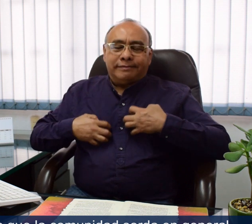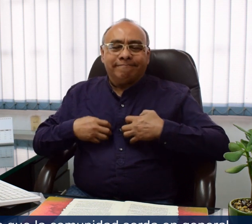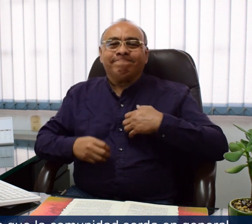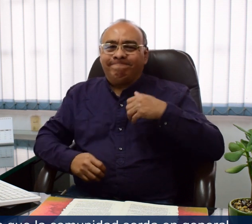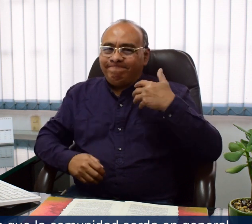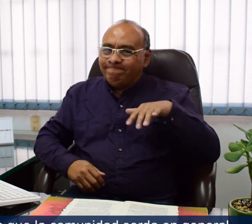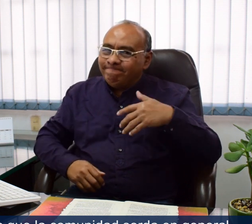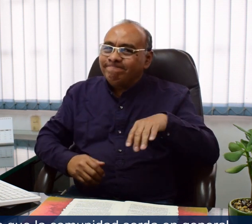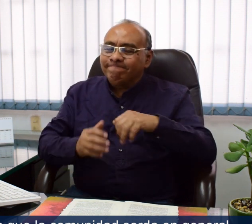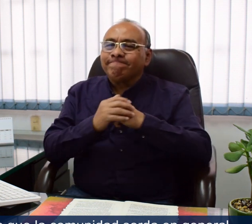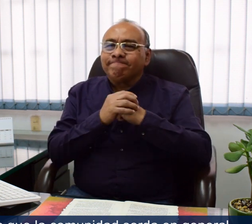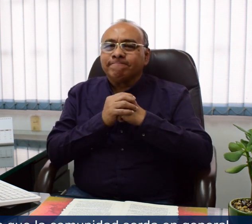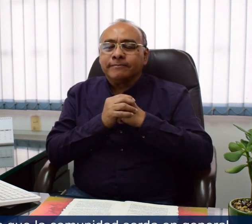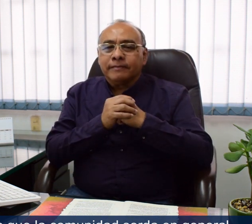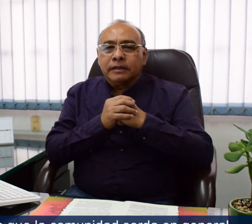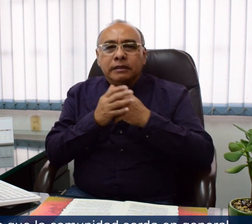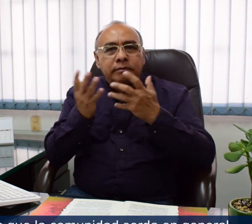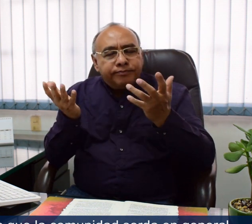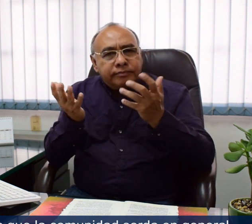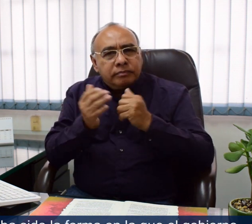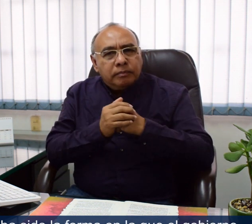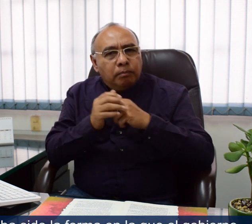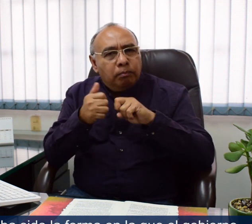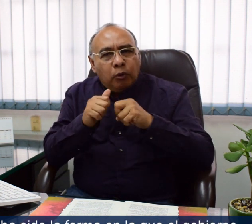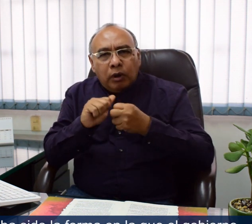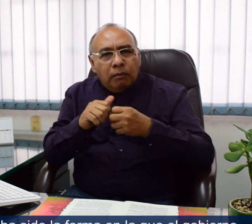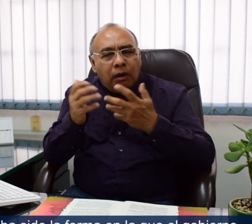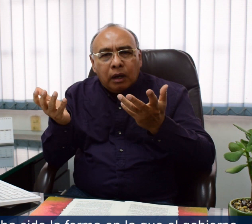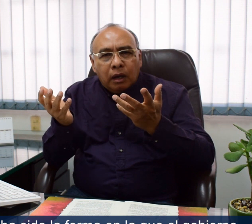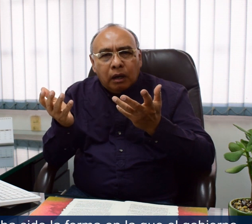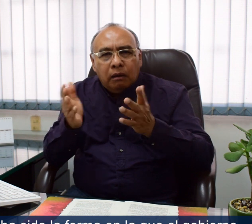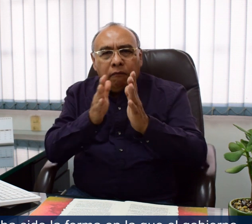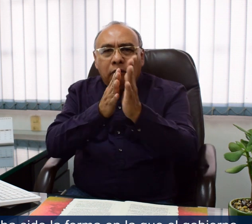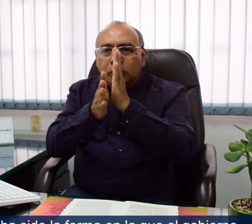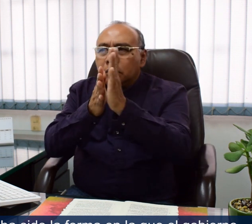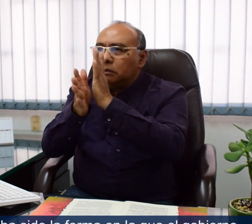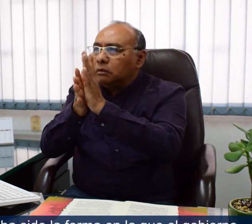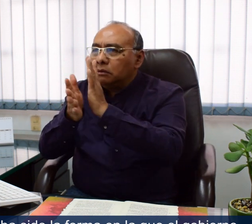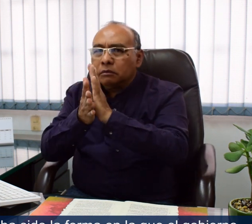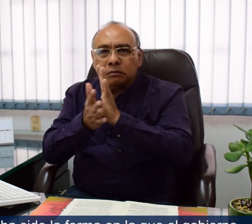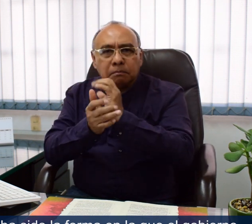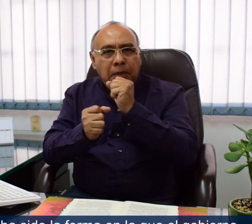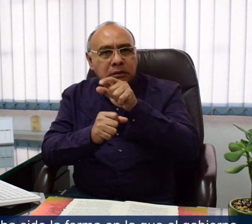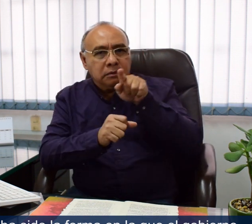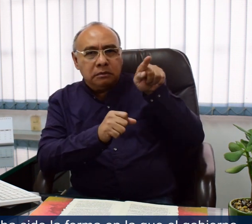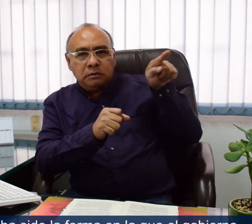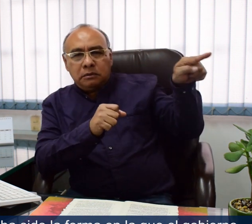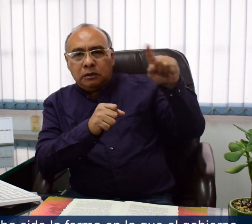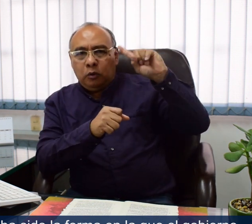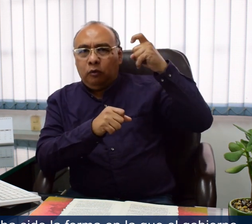en general está con muchas inquietudes. El problema ha sido la forma en que el gobierno como principal fuente difunde